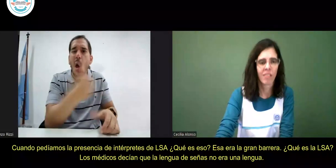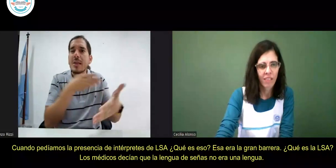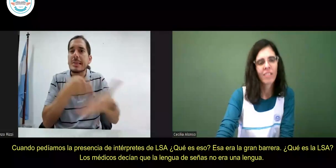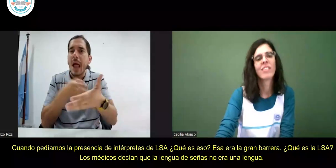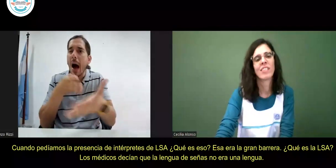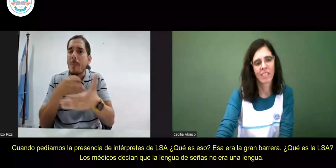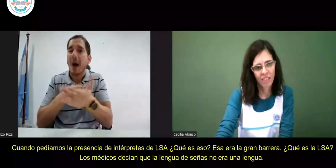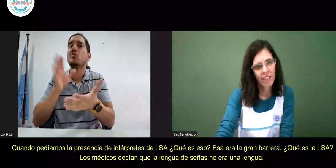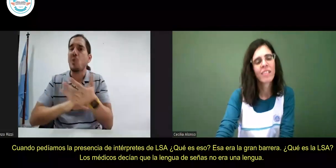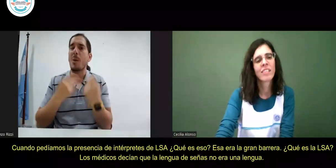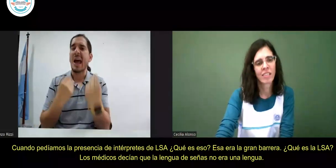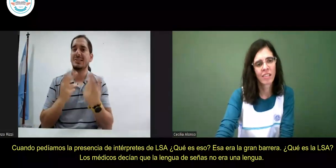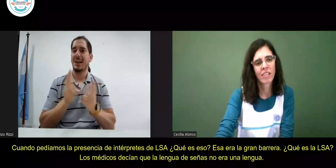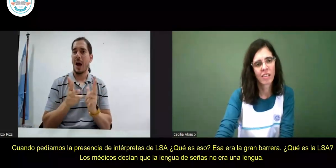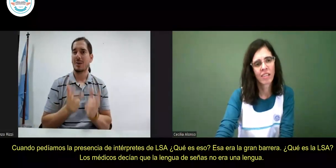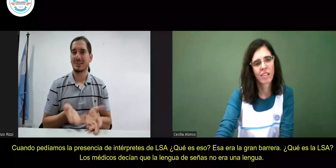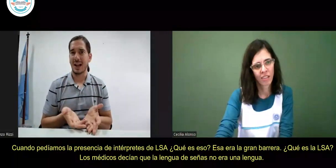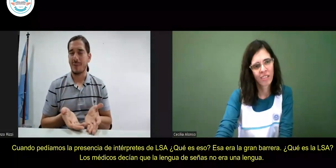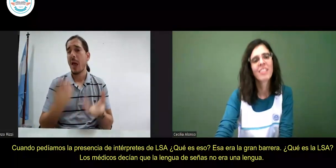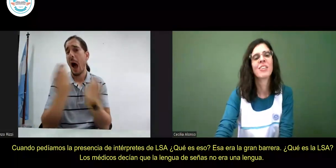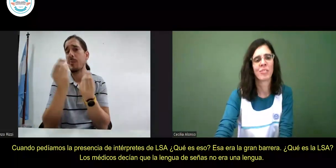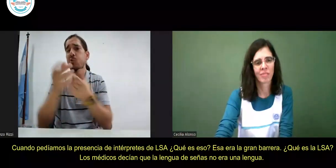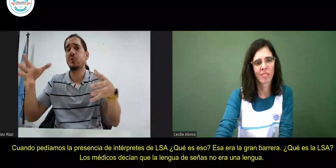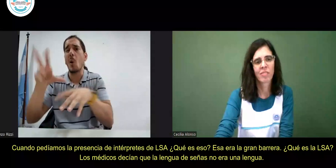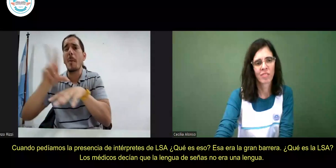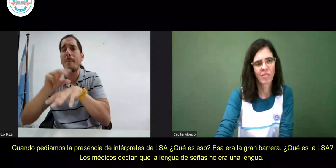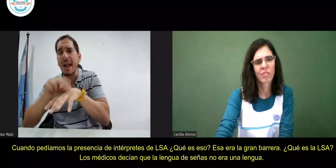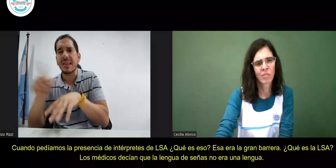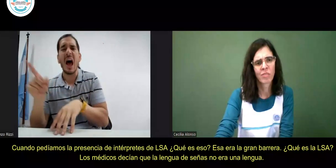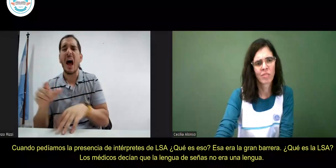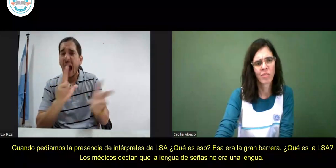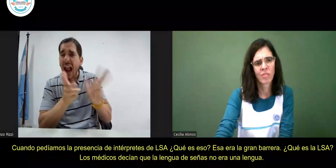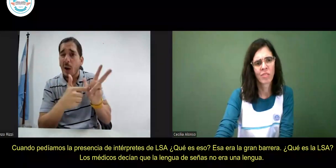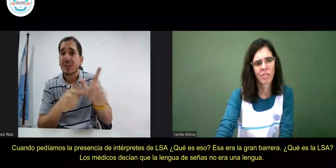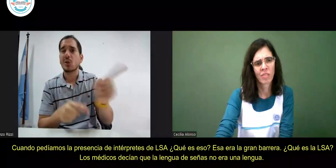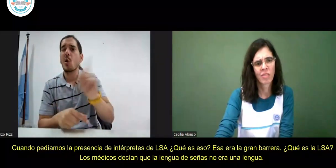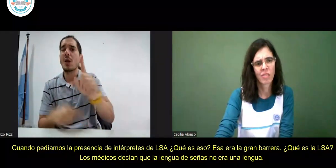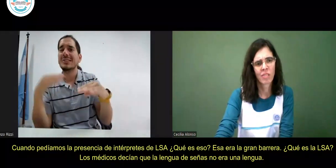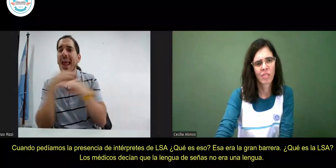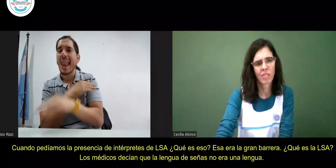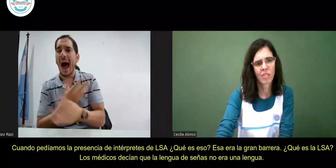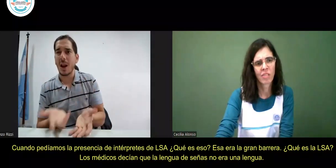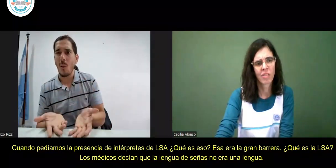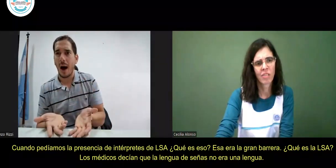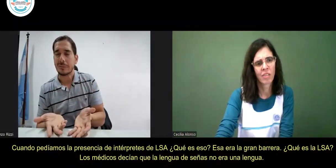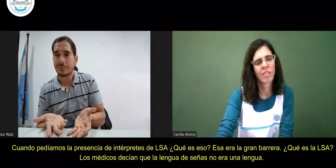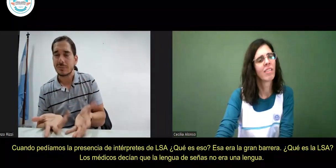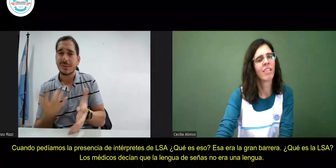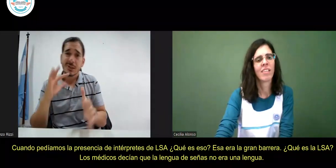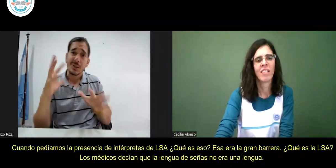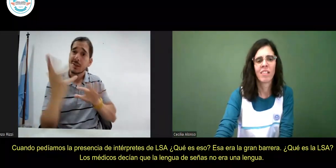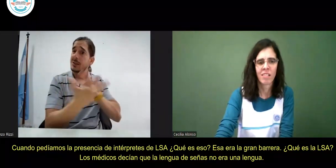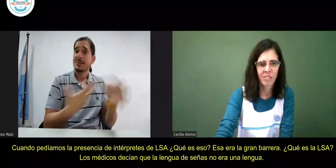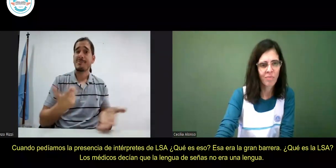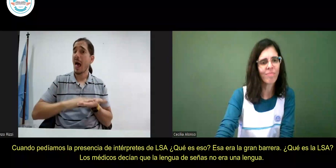era la gran barrera. ¿Qué es la LSA? Los médicos decían que la lengua de señas no era una lengua.